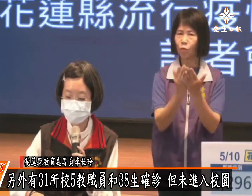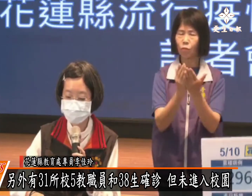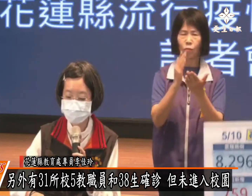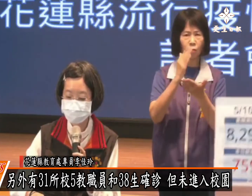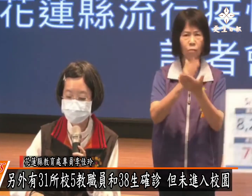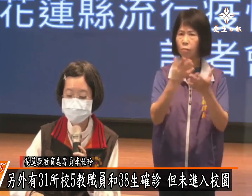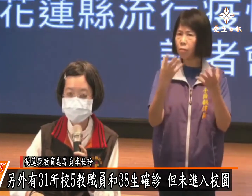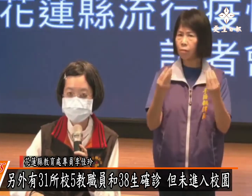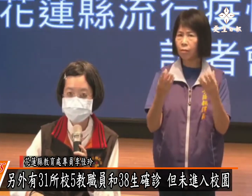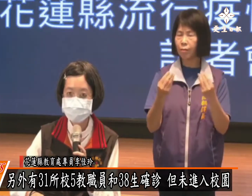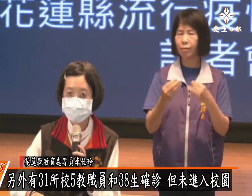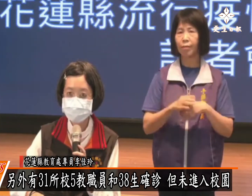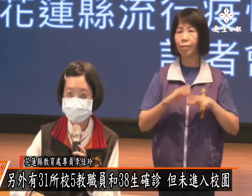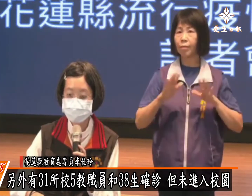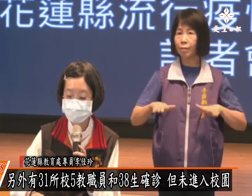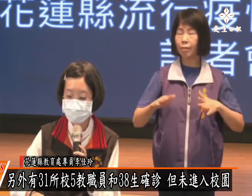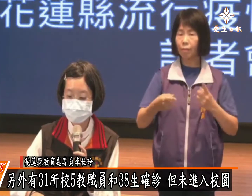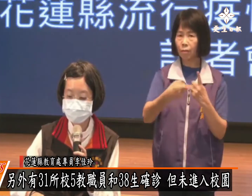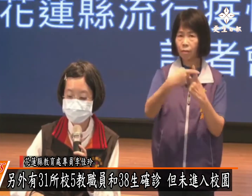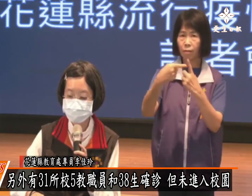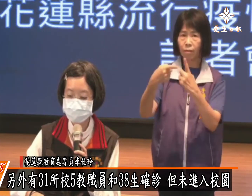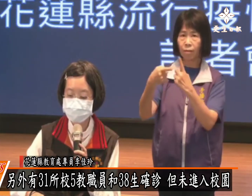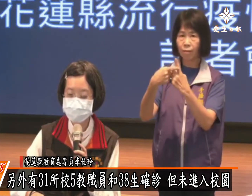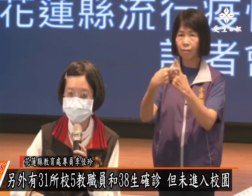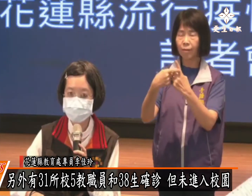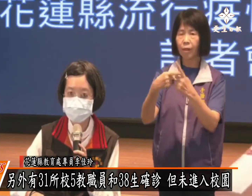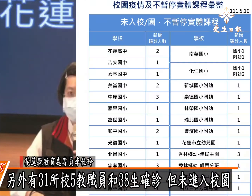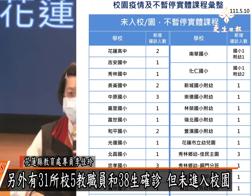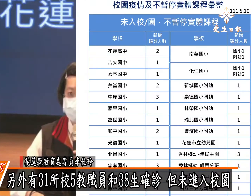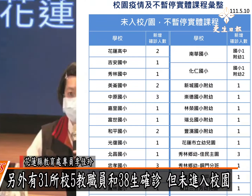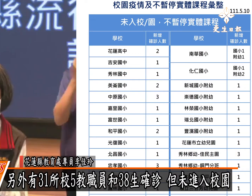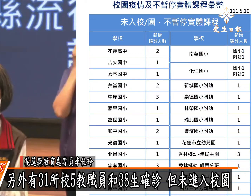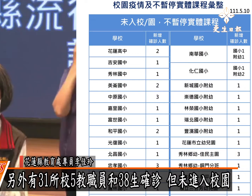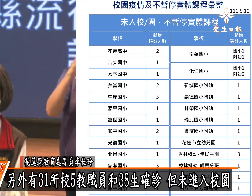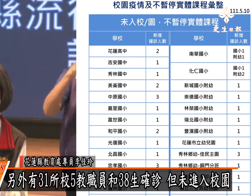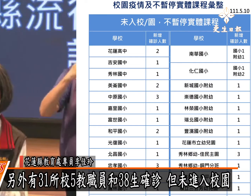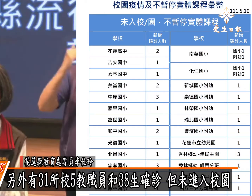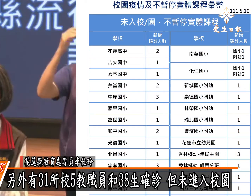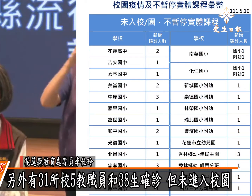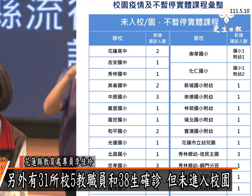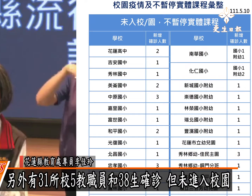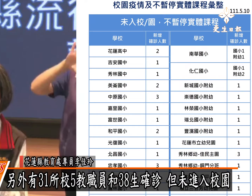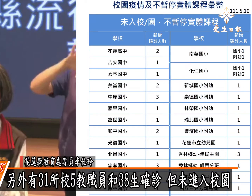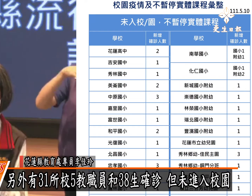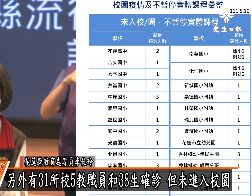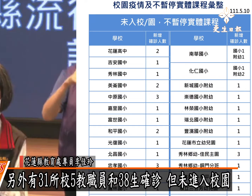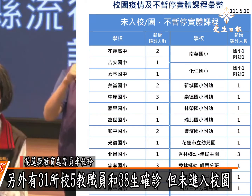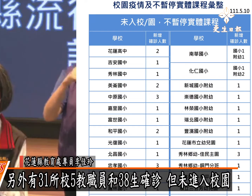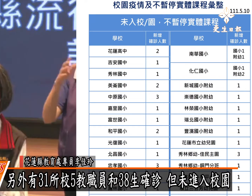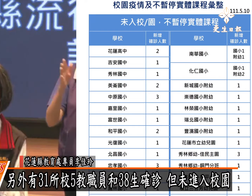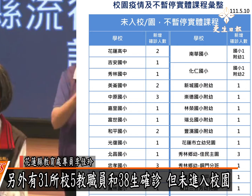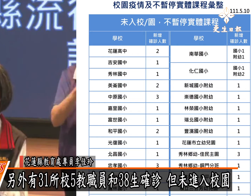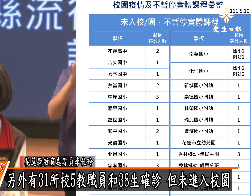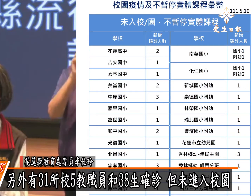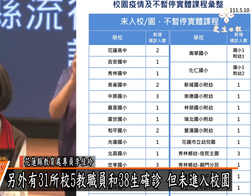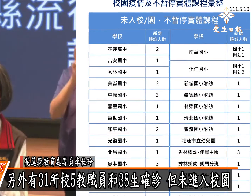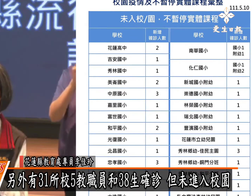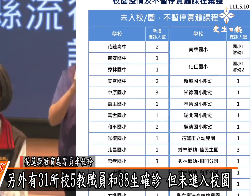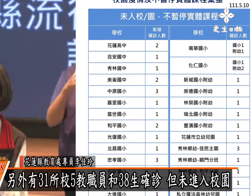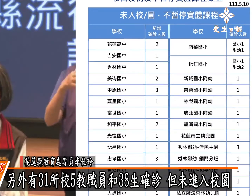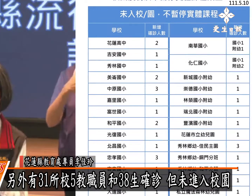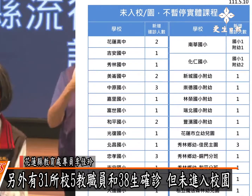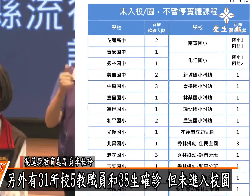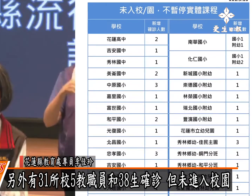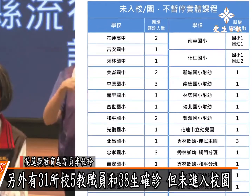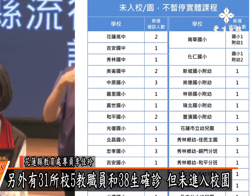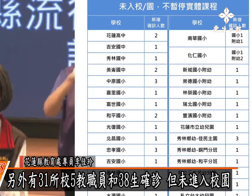体课程的部分。今天确诊的师生数总共有花莲高中等31所学校、38位孩子、5位教